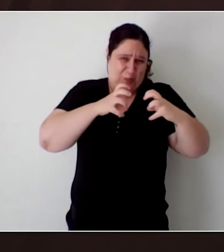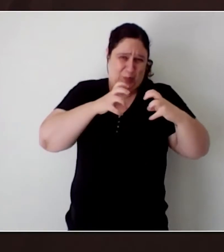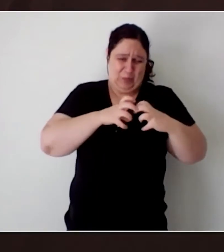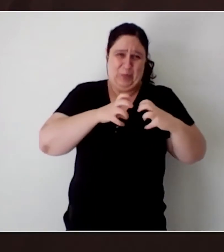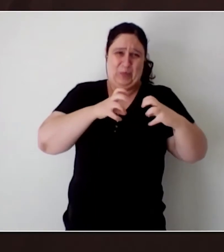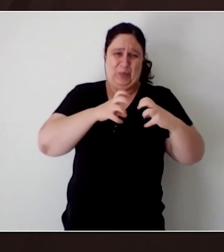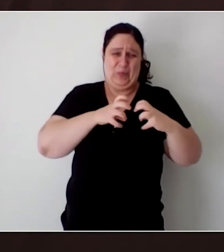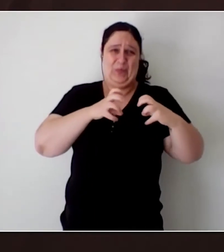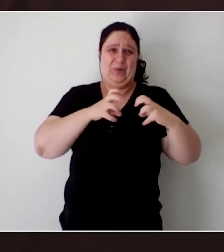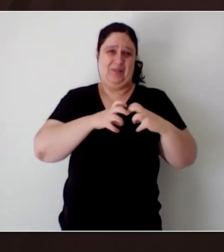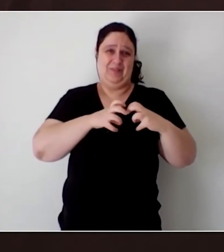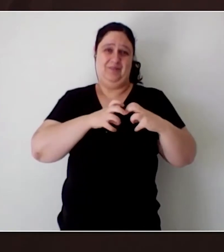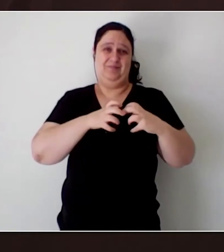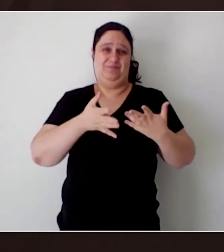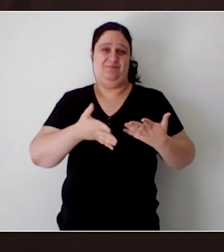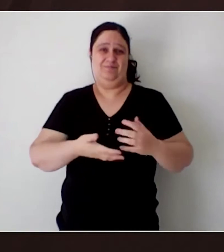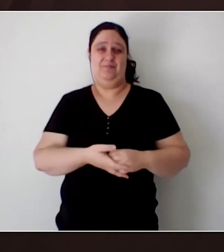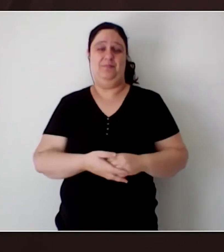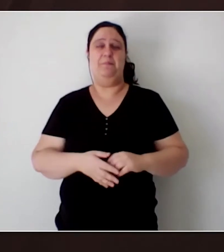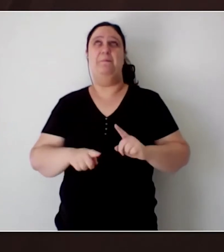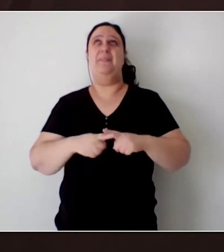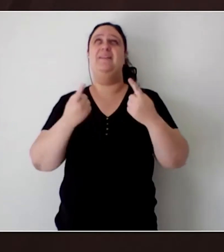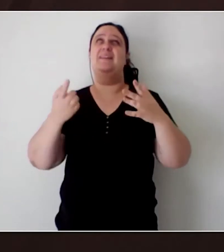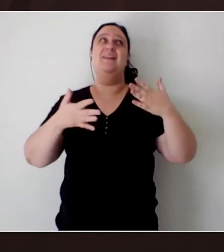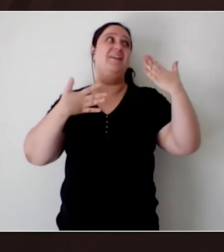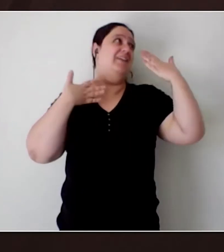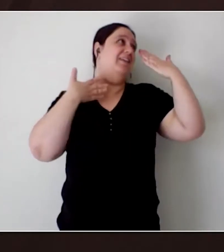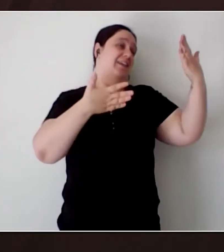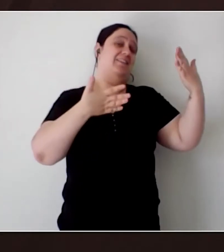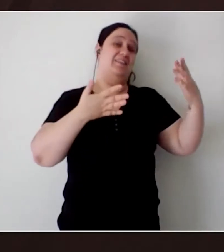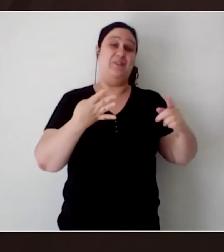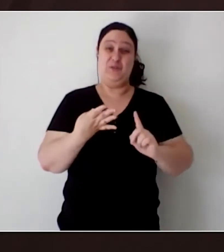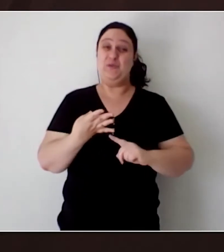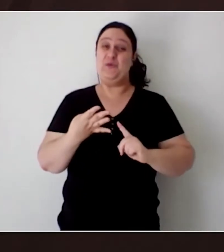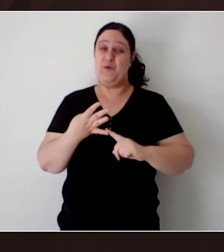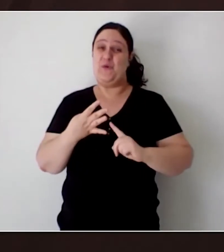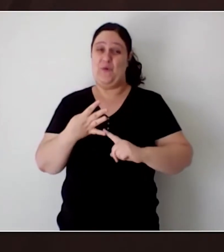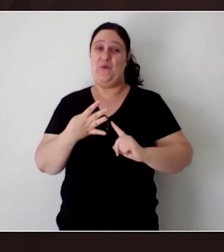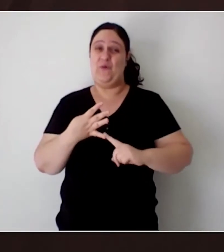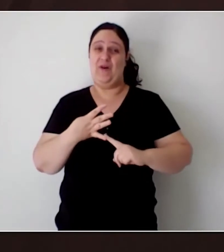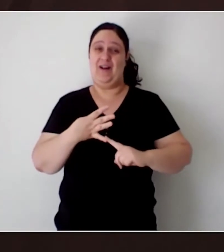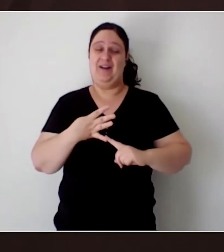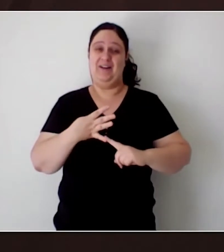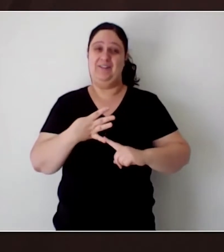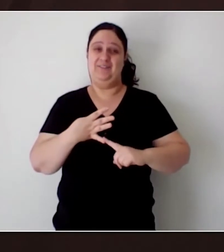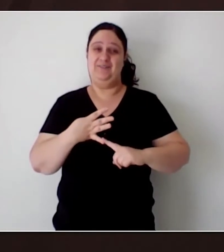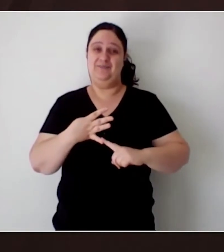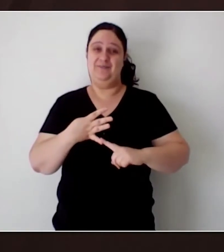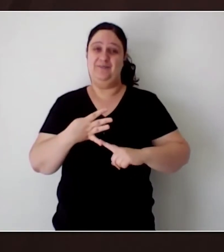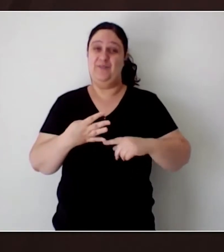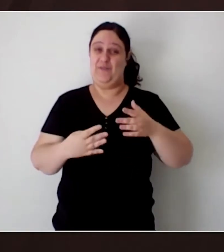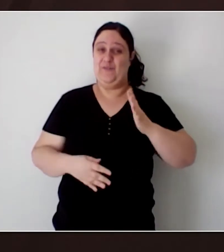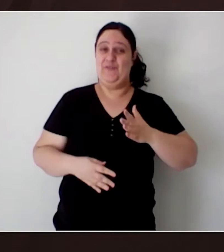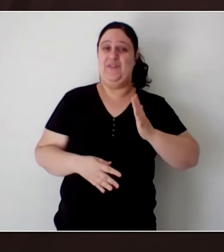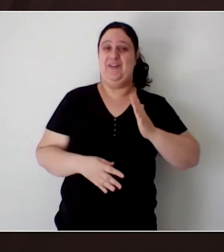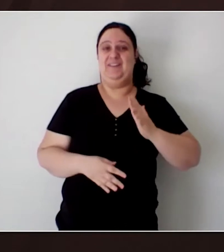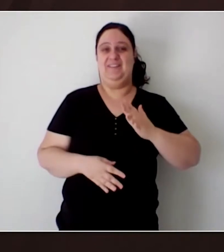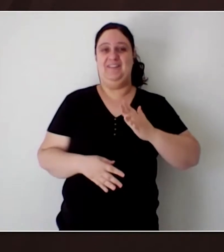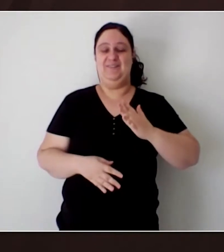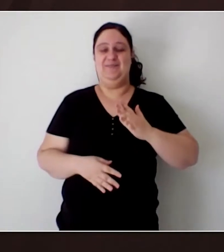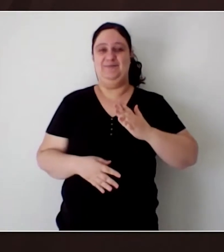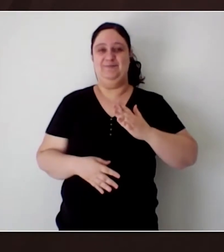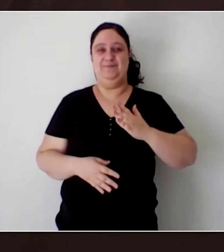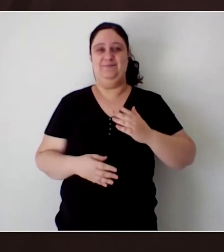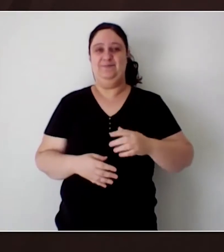Aleluia, que tem um quarto tipo de solo. O quarto tipo de solo, né, vocês leram, né, está no versículo